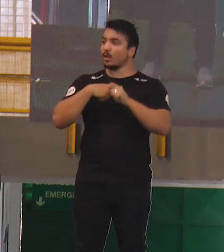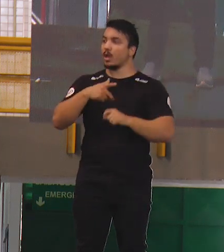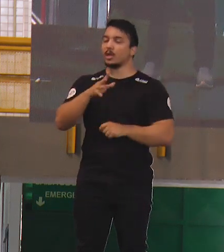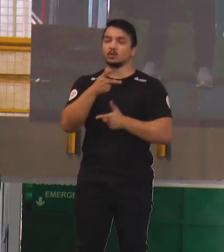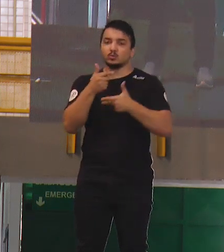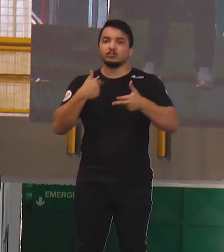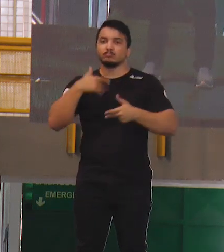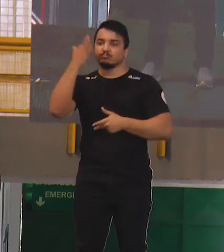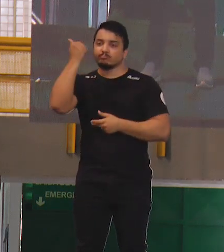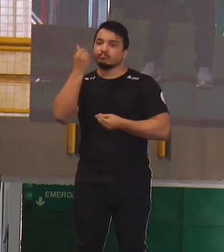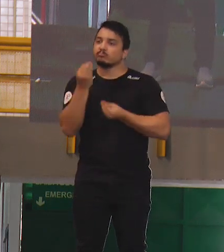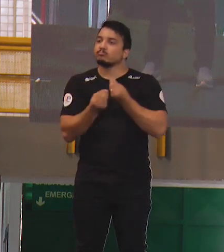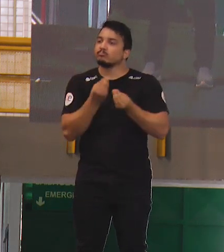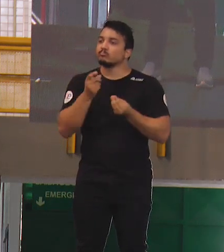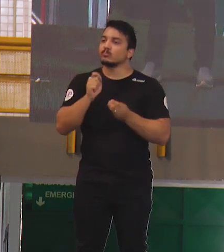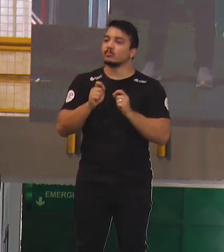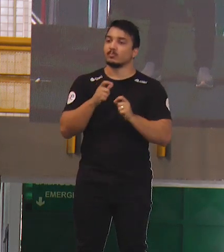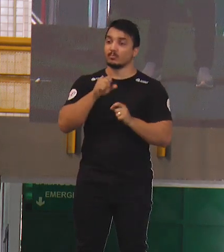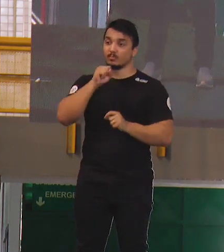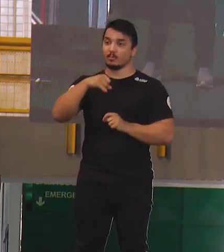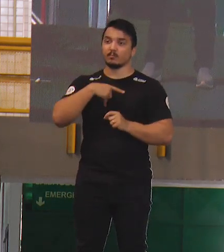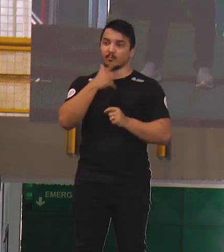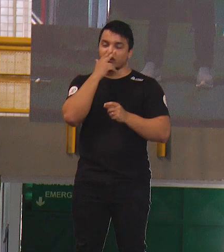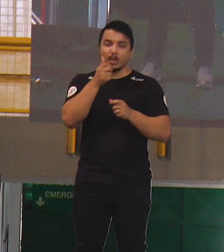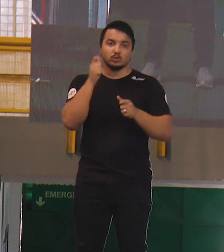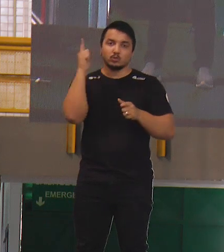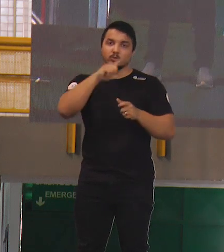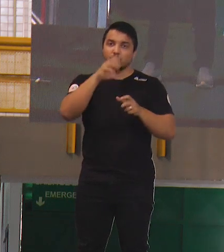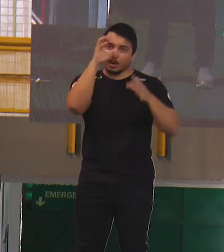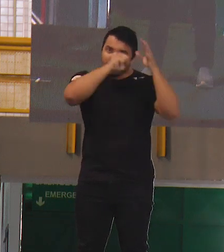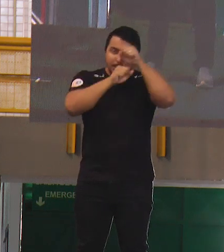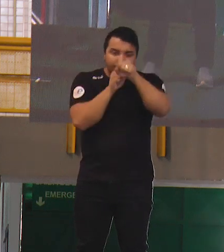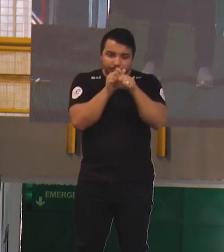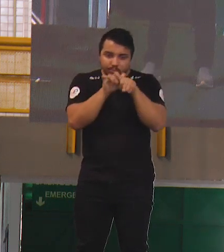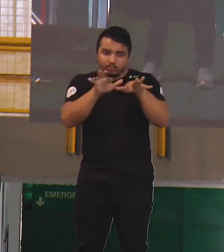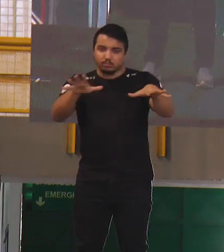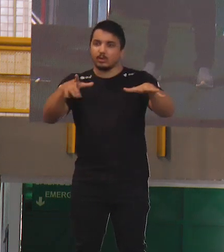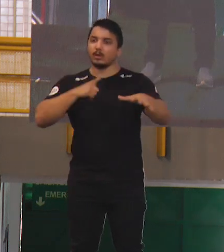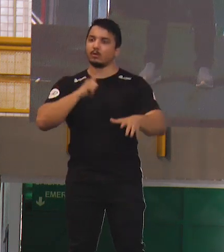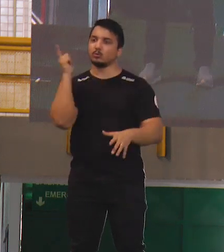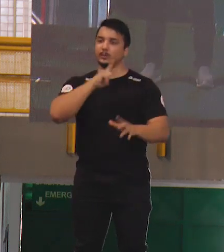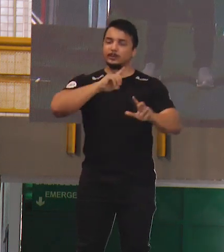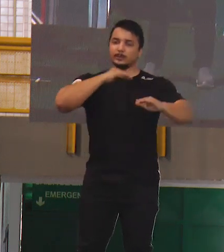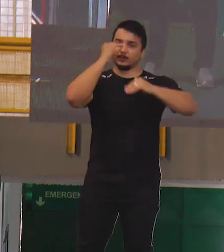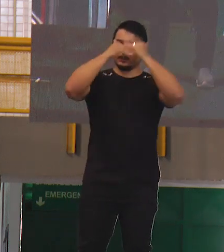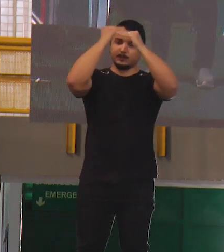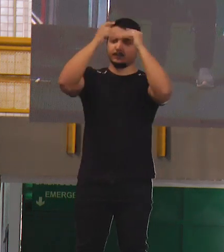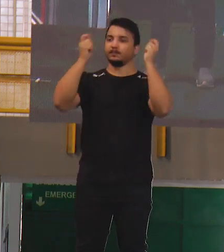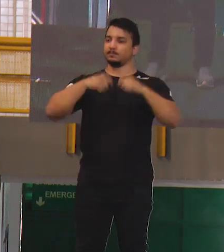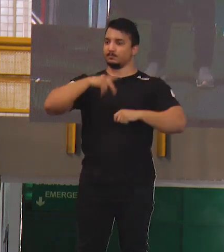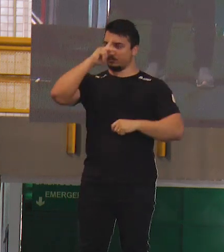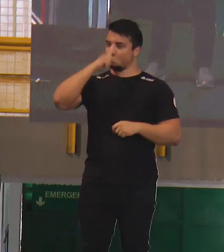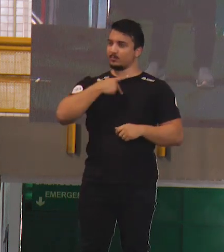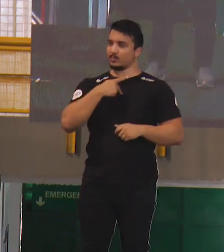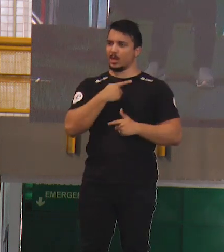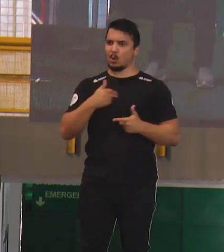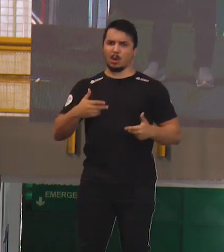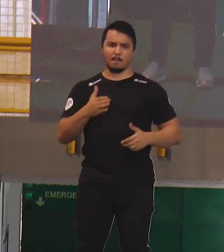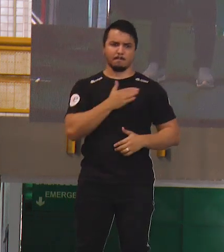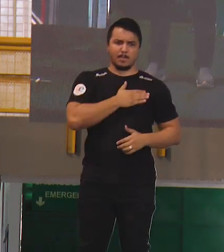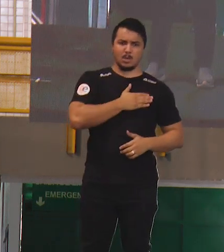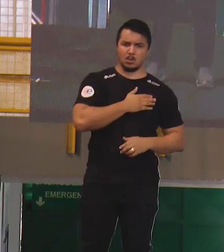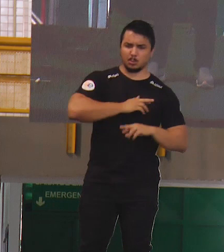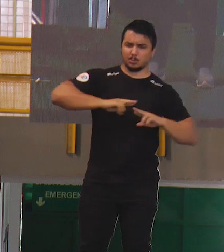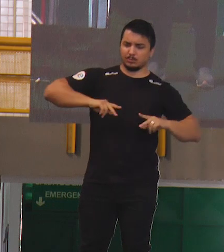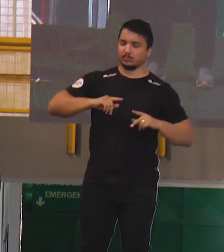conhecimento é uma coisa que quanto mais se divide, mais se tem. Então eu não gosto desse, esse aqui é meu, autoral,